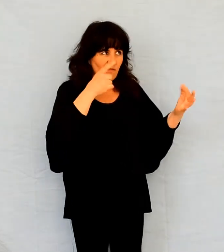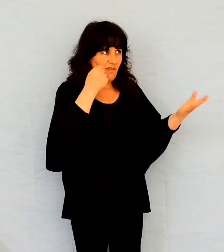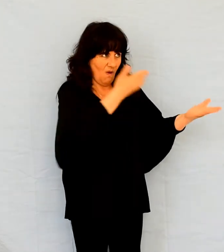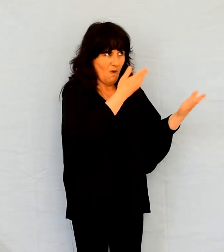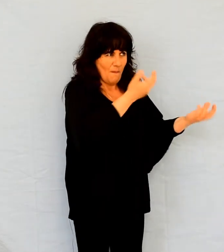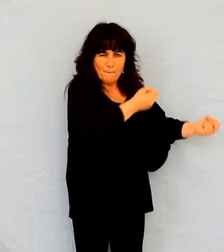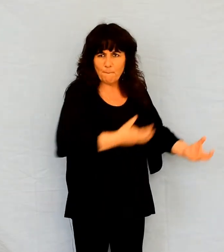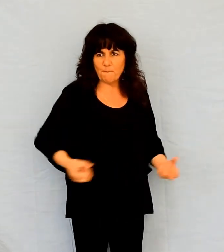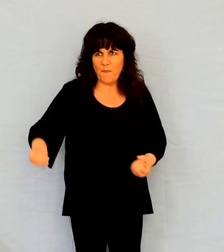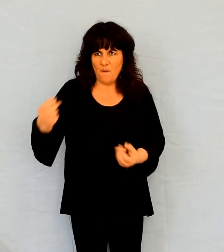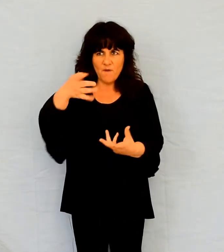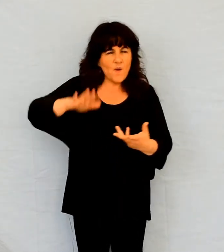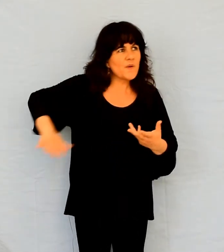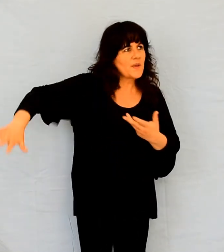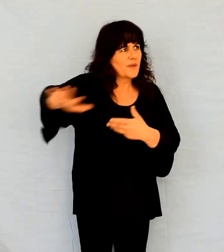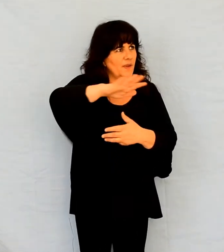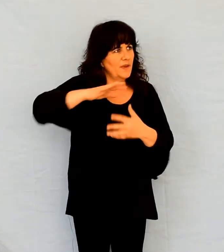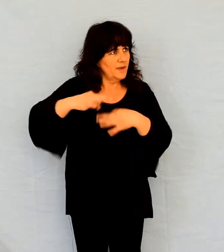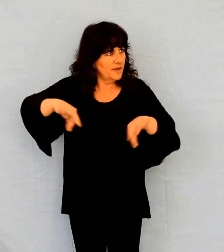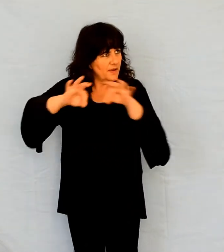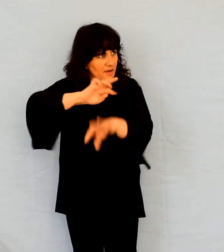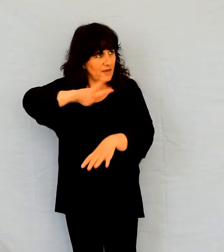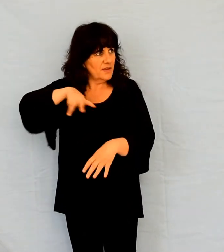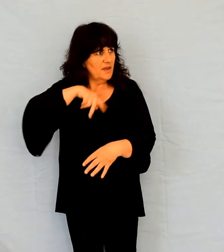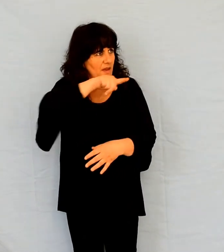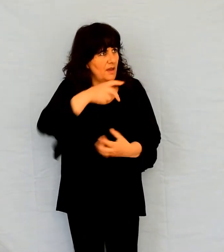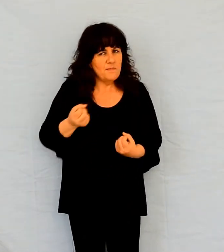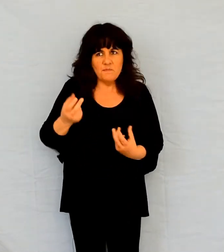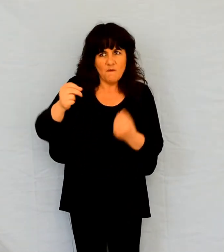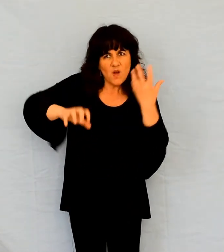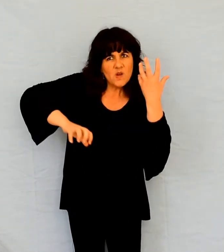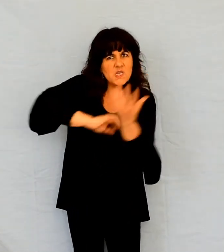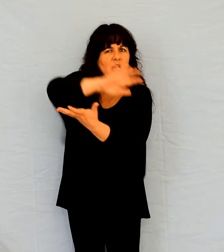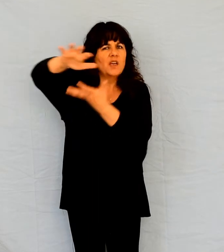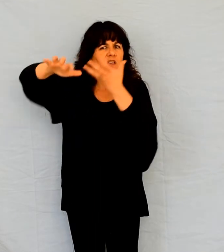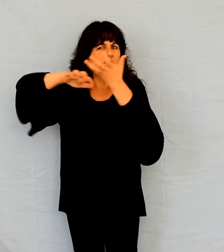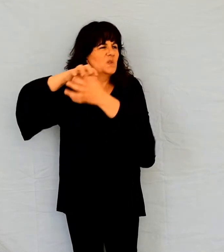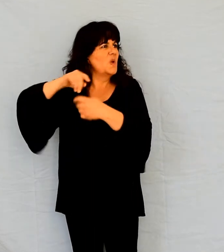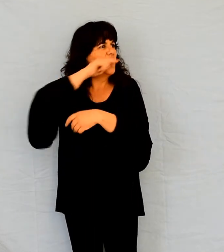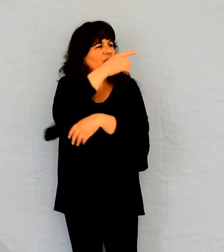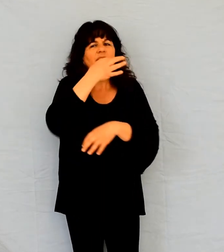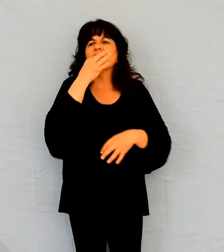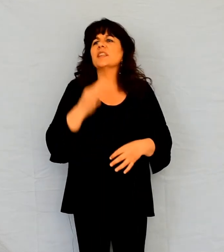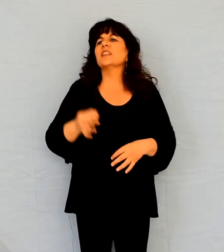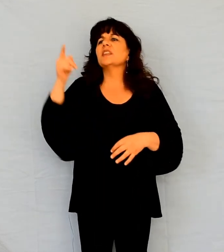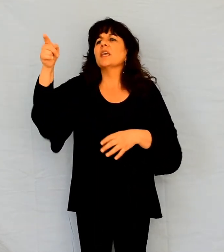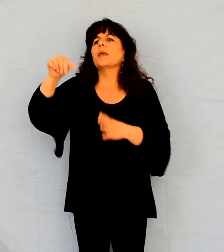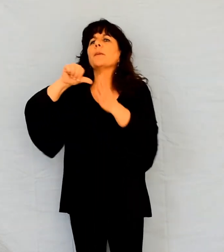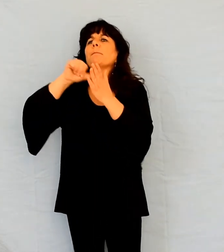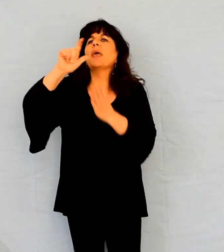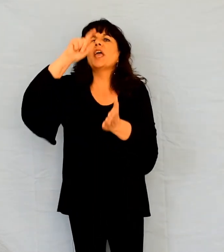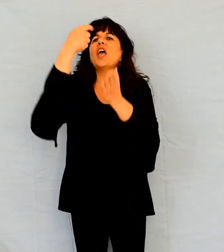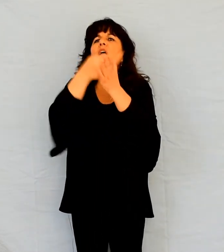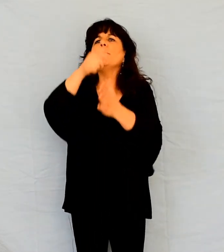nation. Il empêche de payer l'impôt à l'empereur, et il dit qu'il est le